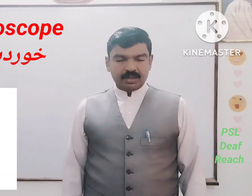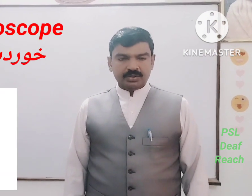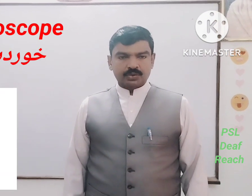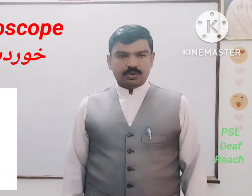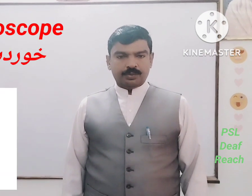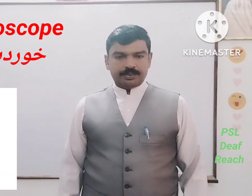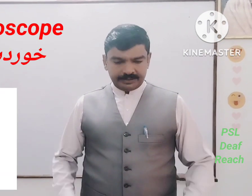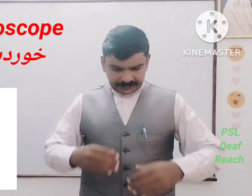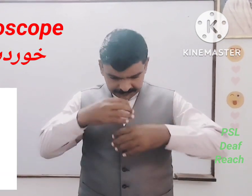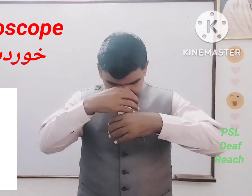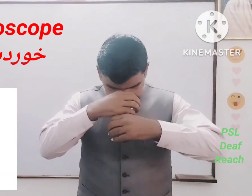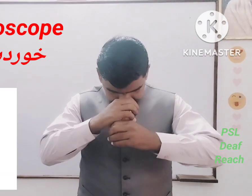माइक्रोस्कोप,